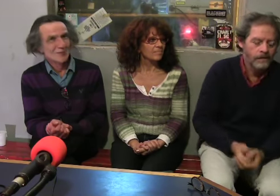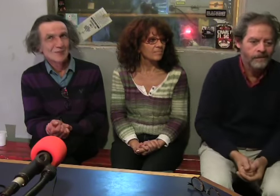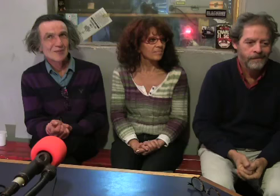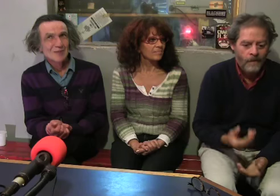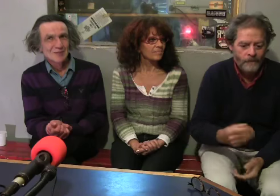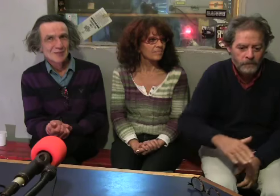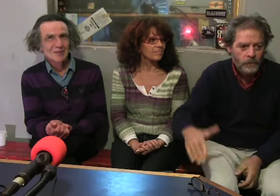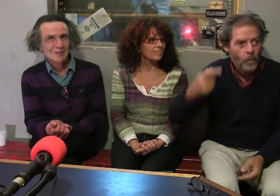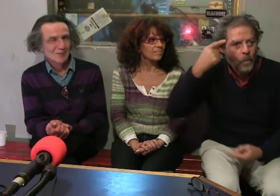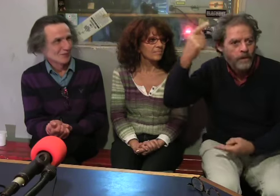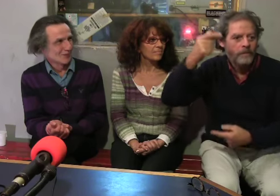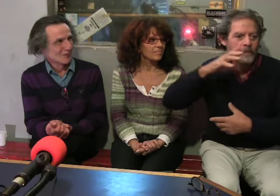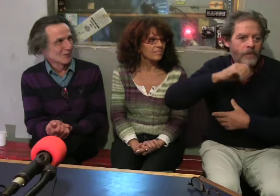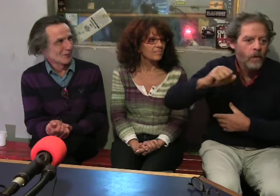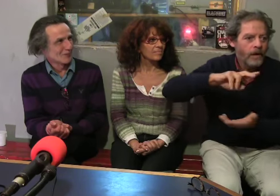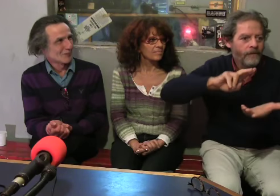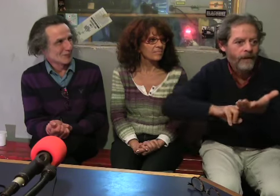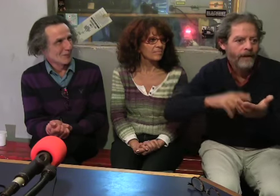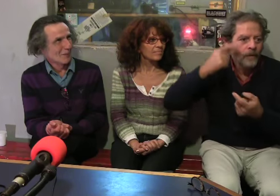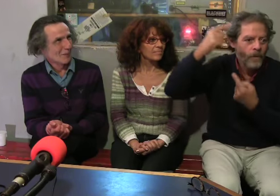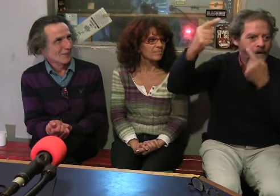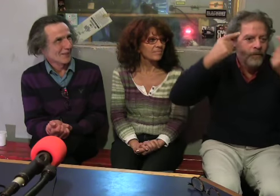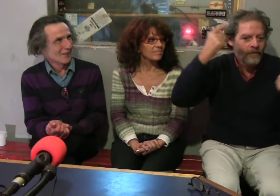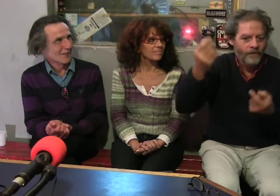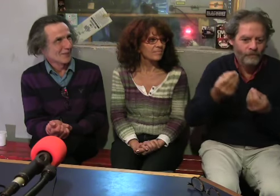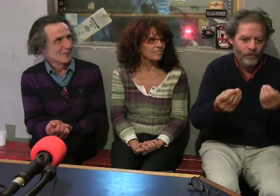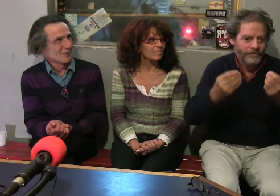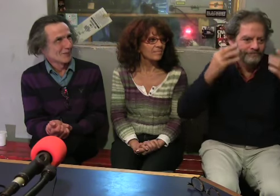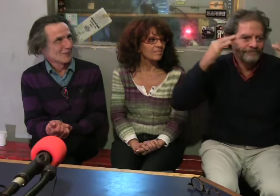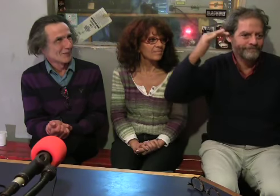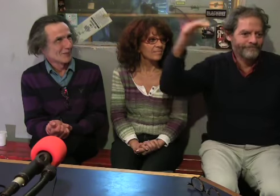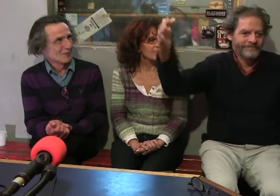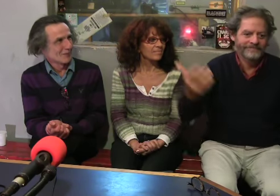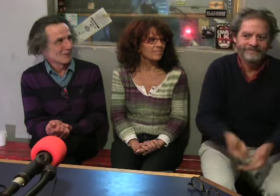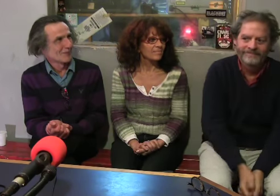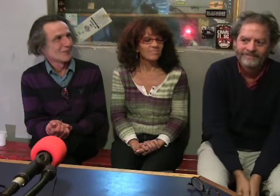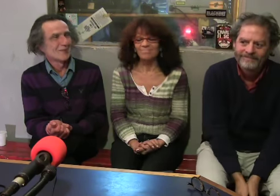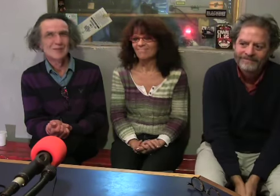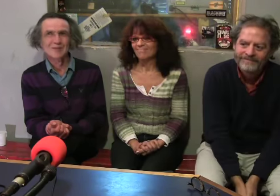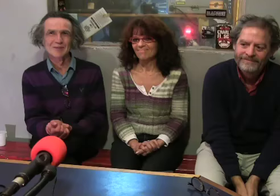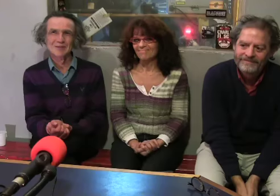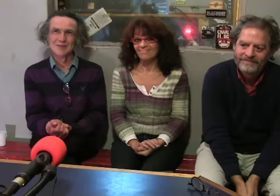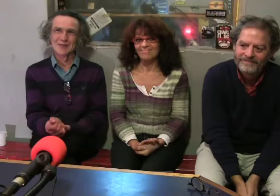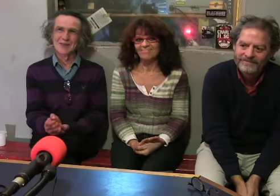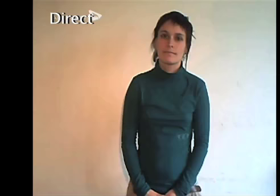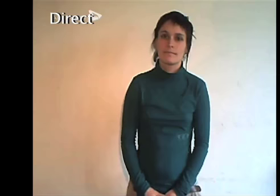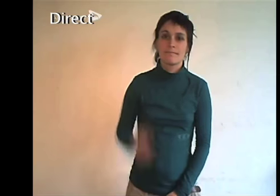croient au Père Noël et voilà, pour leur faire plaisir. Eh ben, on part sur